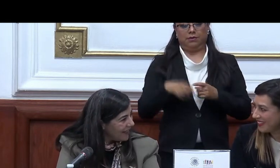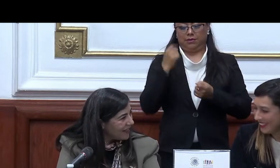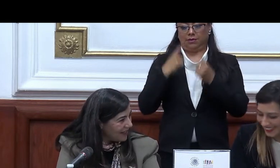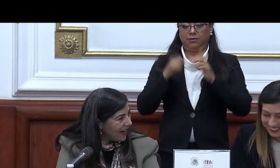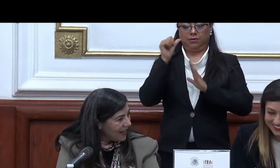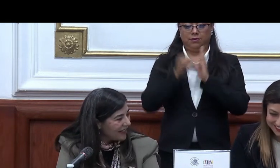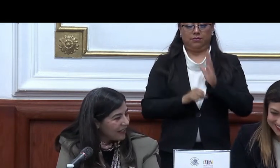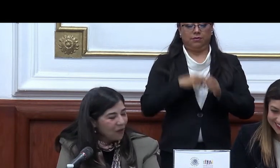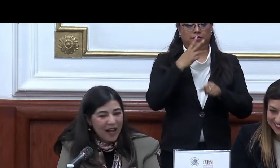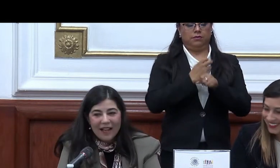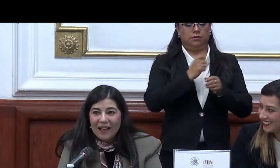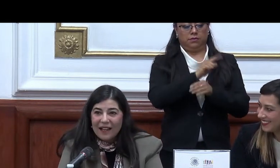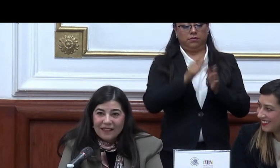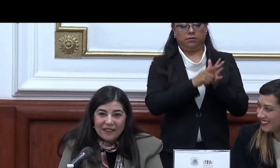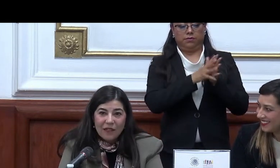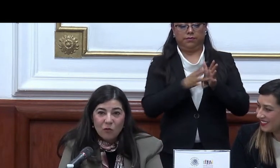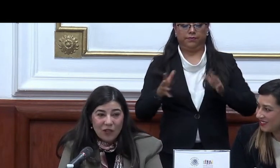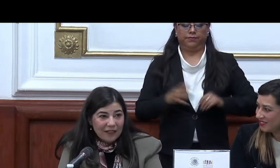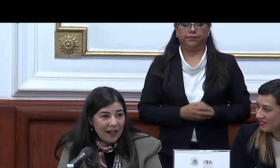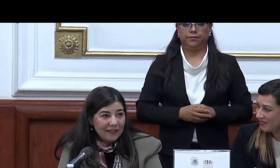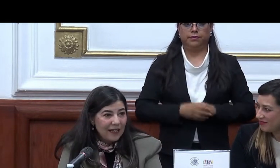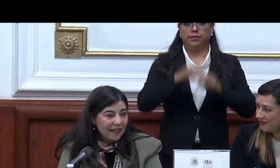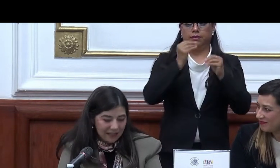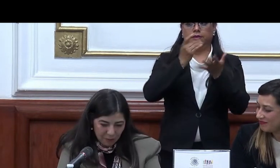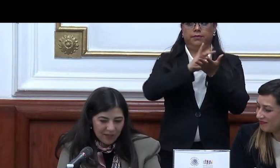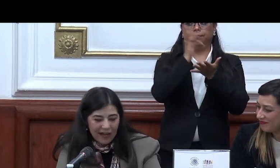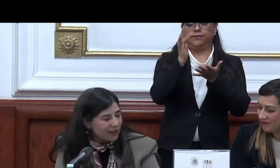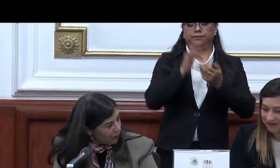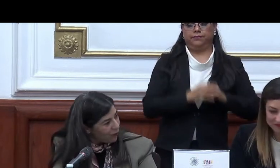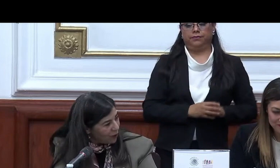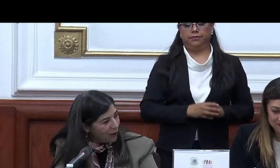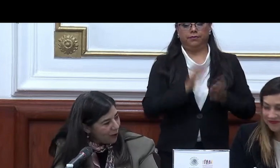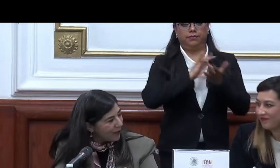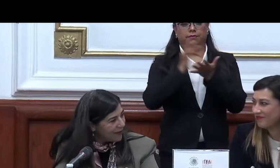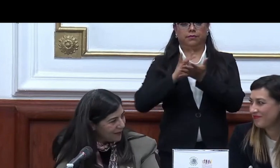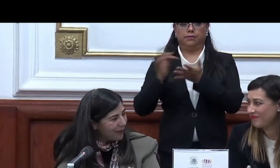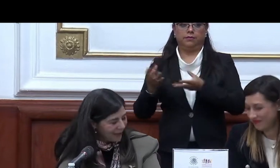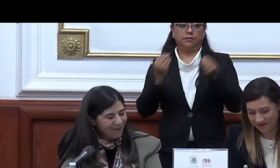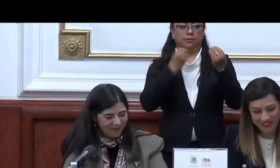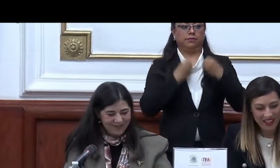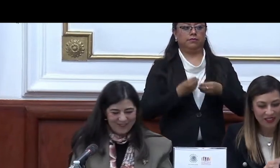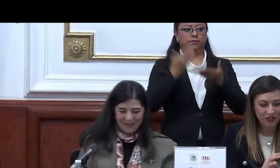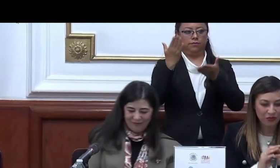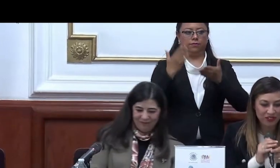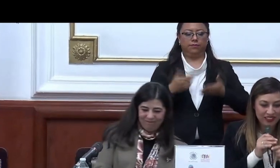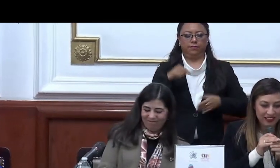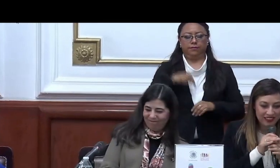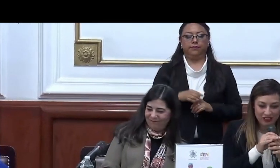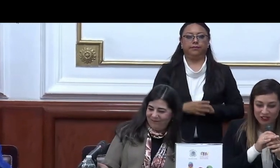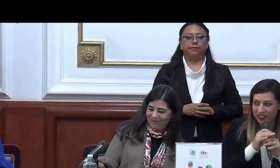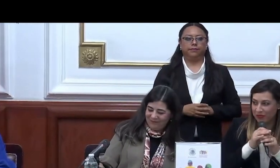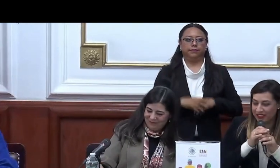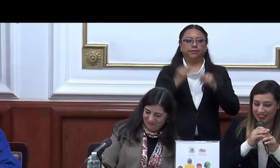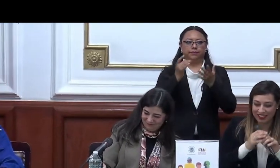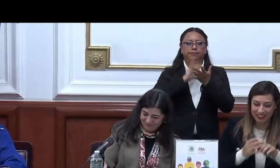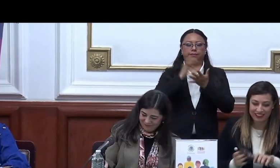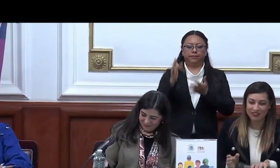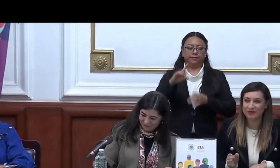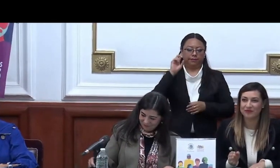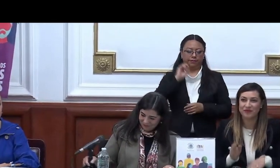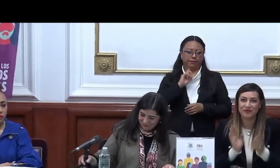de esta tercera legislatura. Así es que muchas gracias y pues agradezco mucho el honor de haber estado aquí. Muchas gracias a usted, maestra